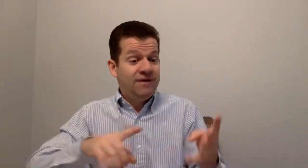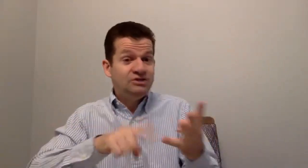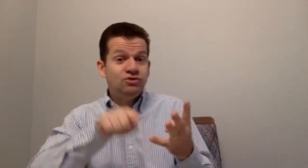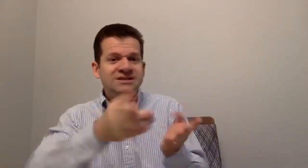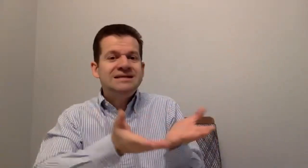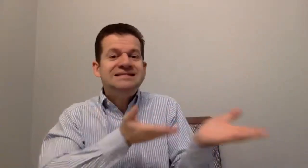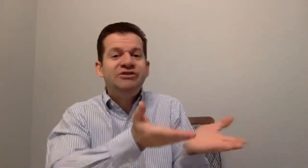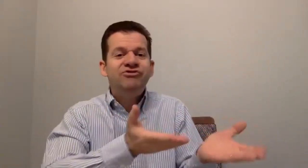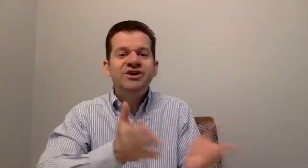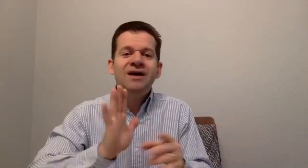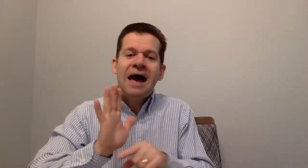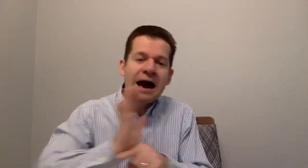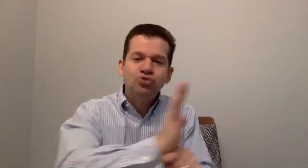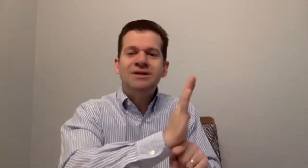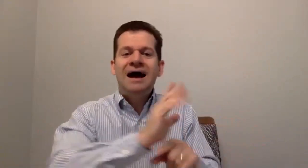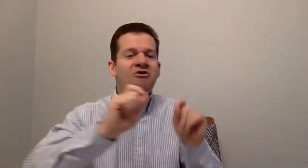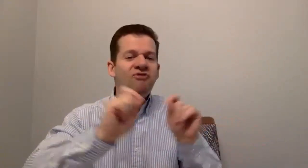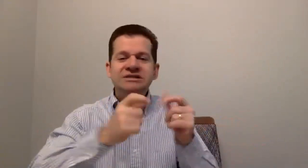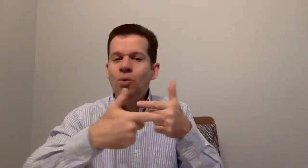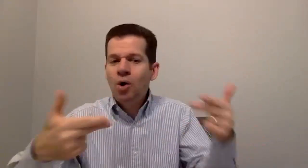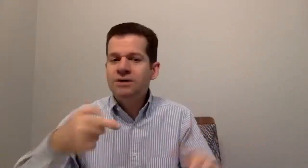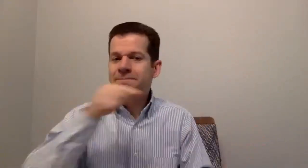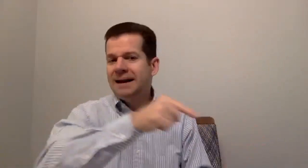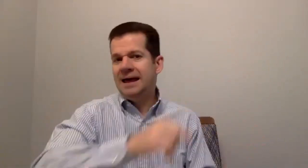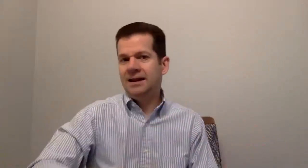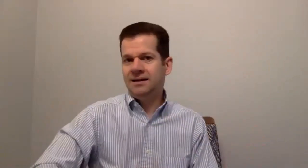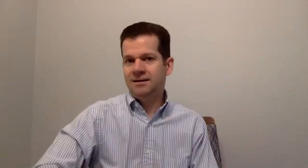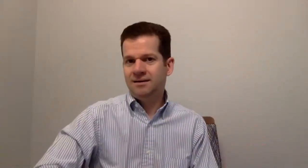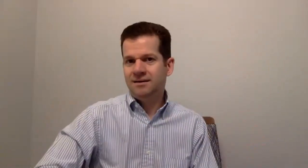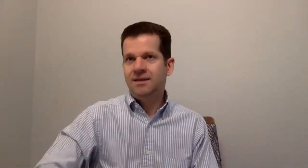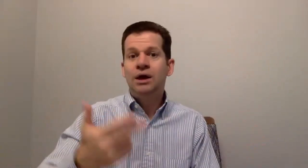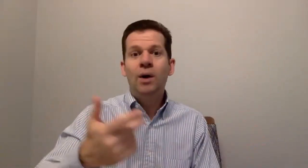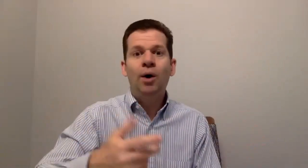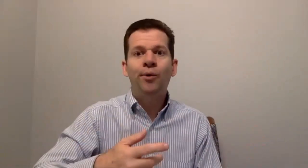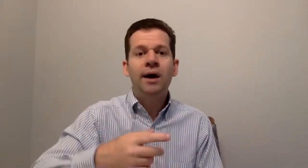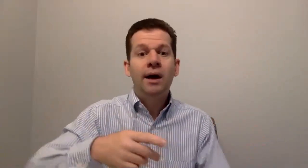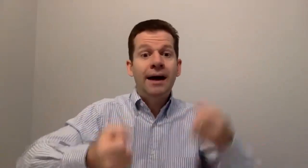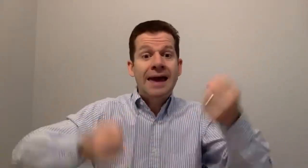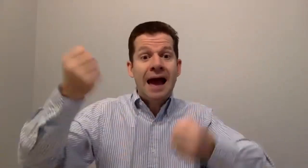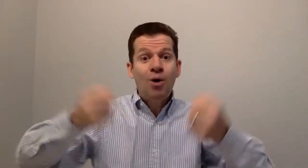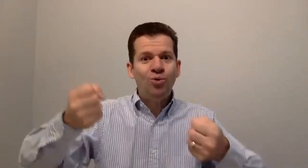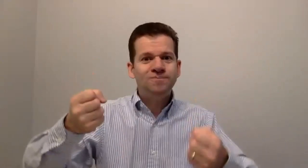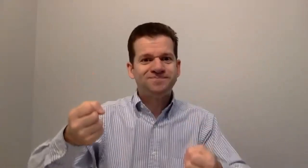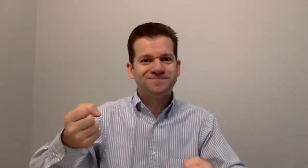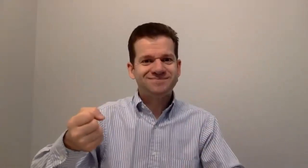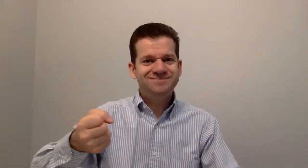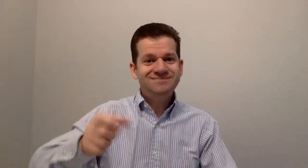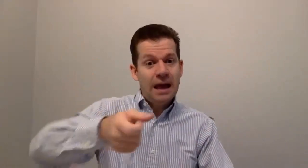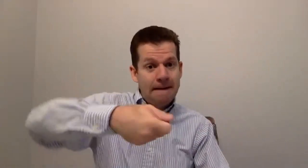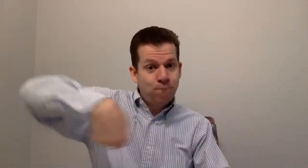Talvez você servir, ajudar, fazer alguma coisa para ela. Igual carro, a